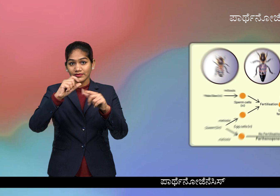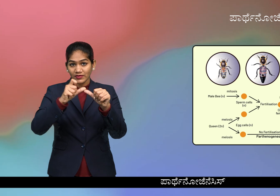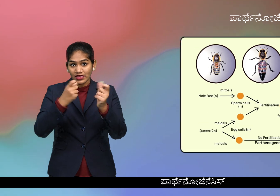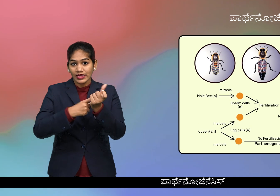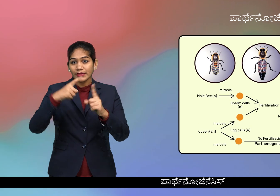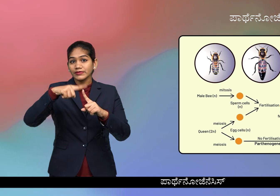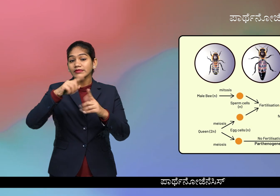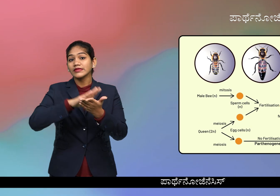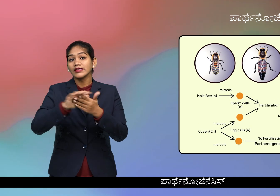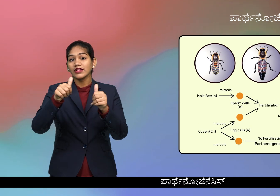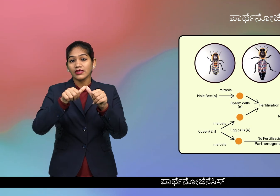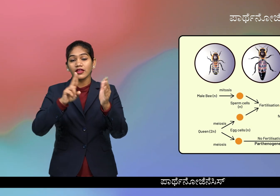ಪಾರ್ಥೆನೋಜೆನೆಸಿಸ್,